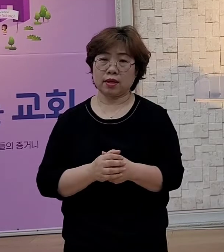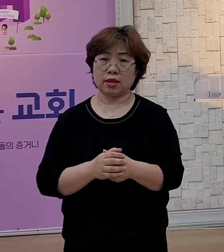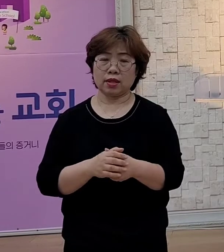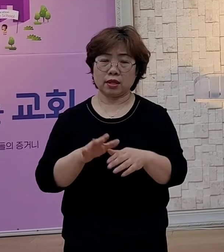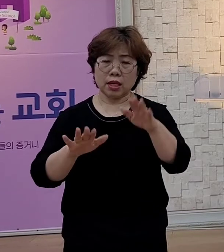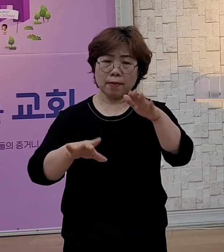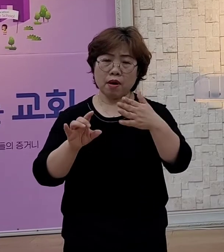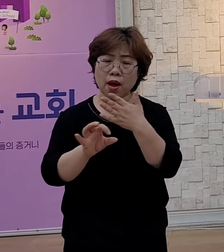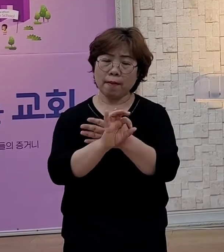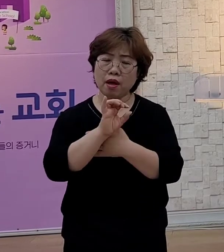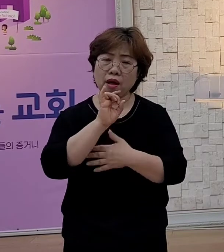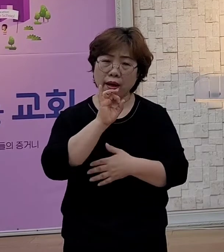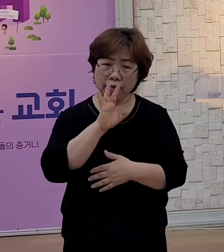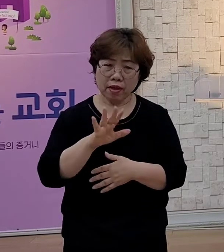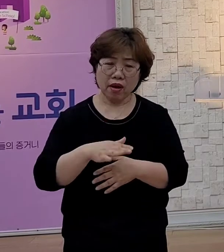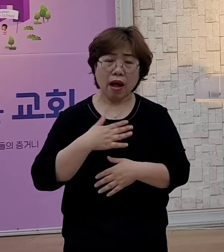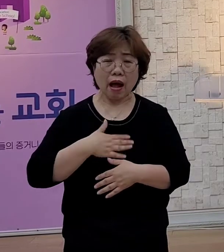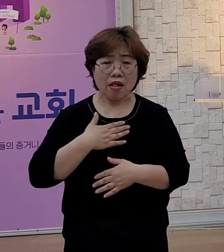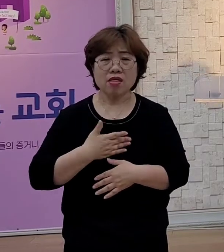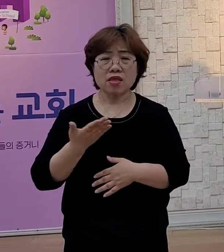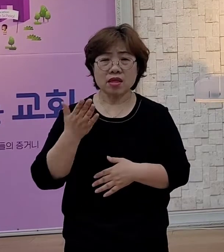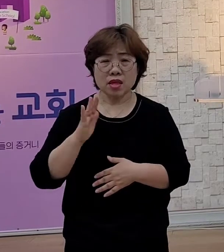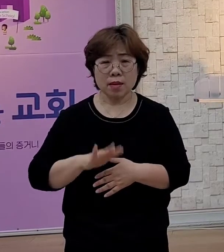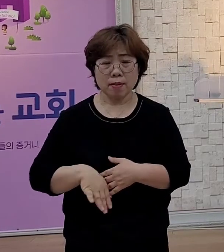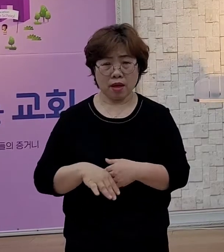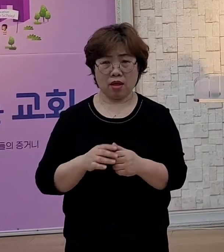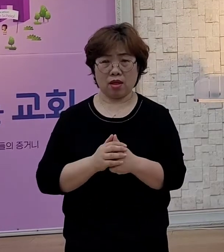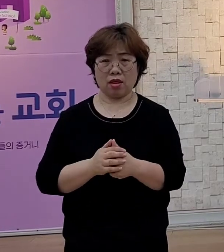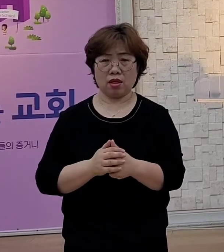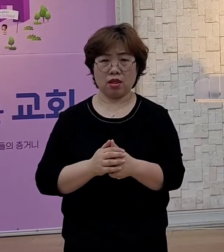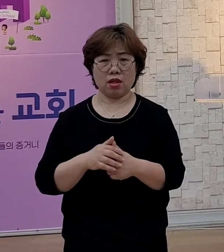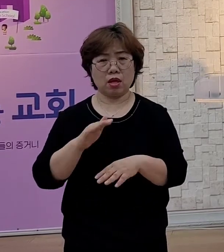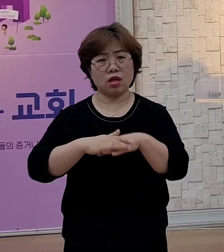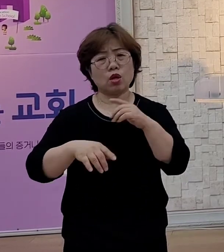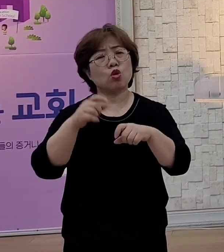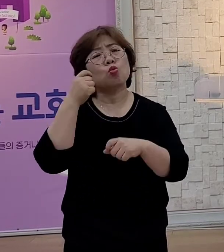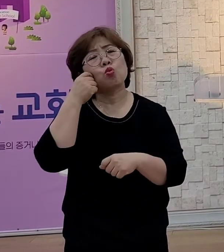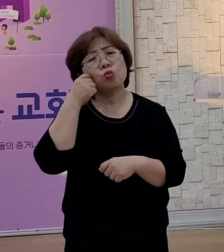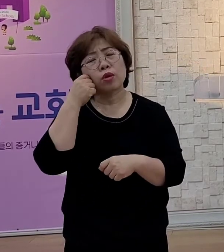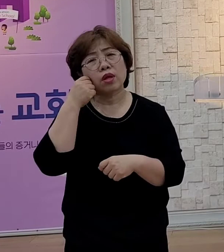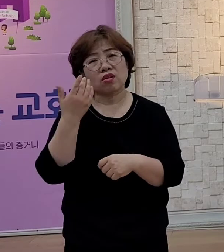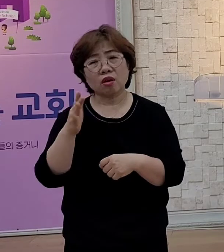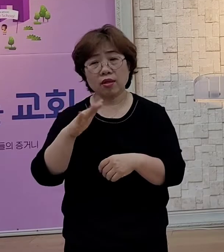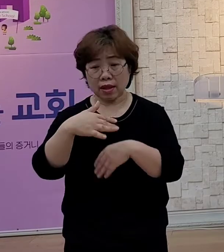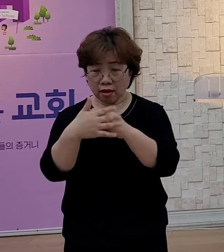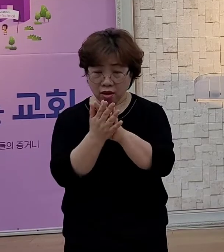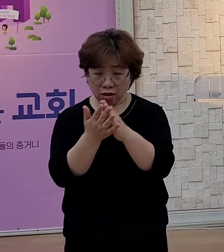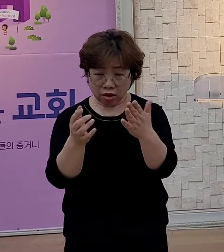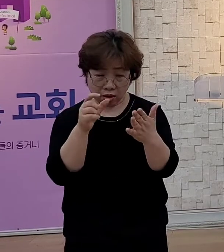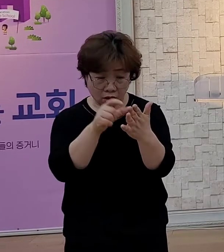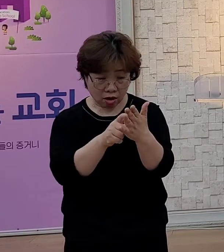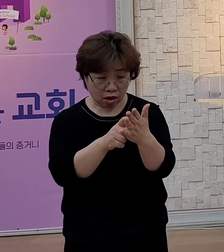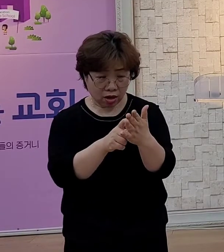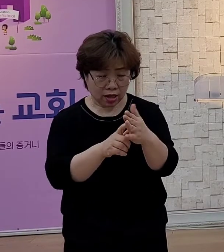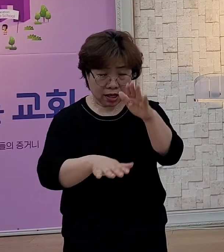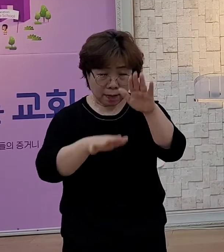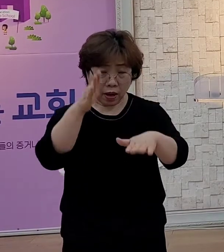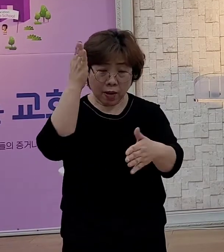그래요. 차별하고 살거든요. 근데 왜 성경은 우리에게 차별하면 안 되냐고 말하느냐. 1절에